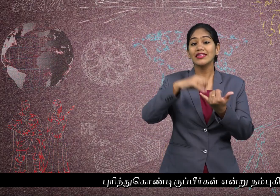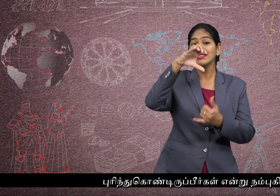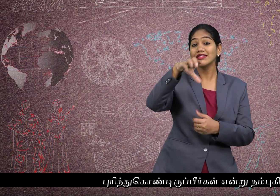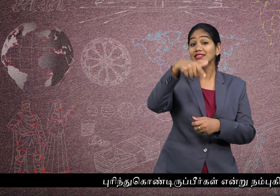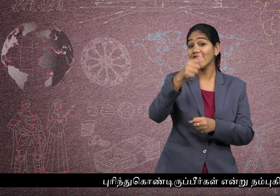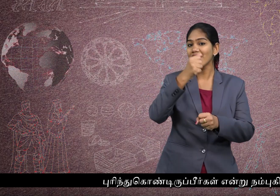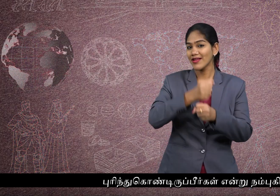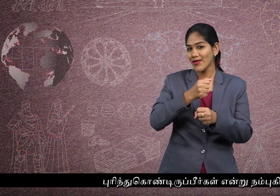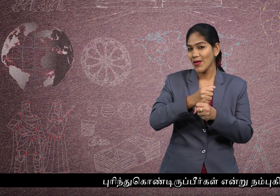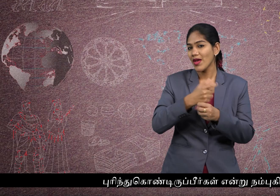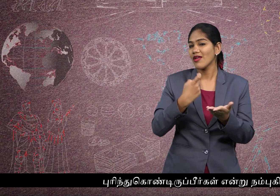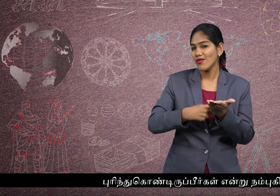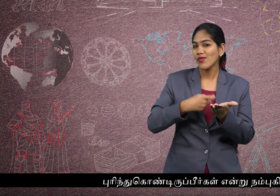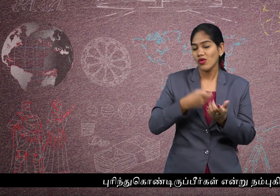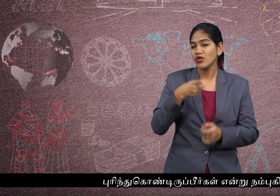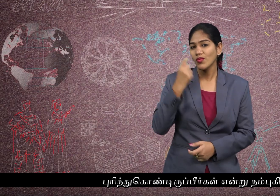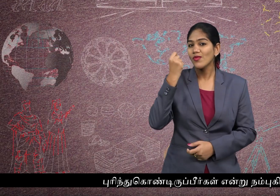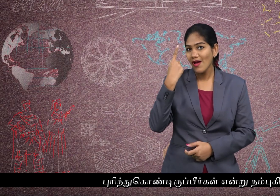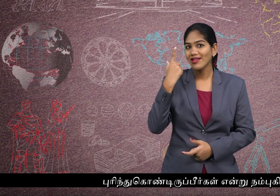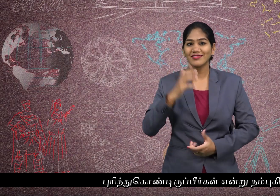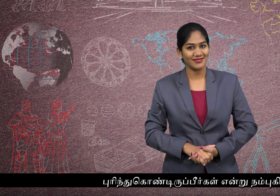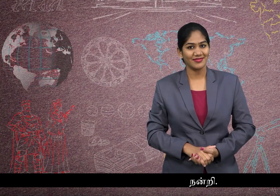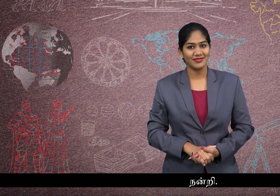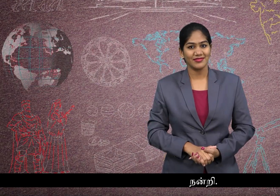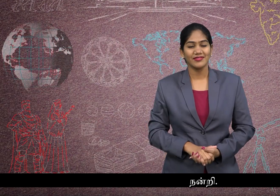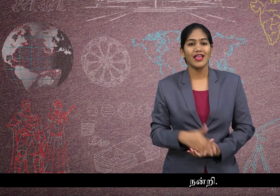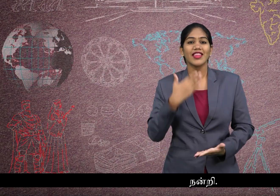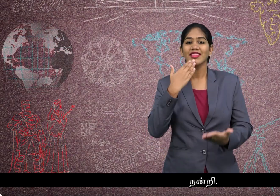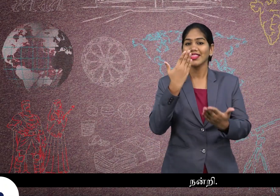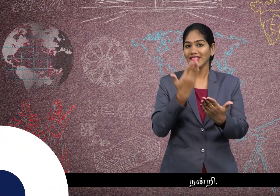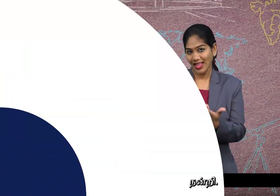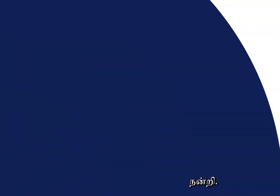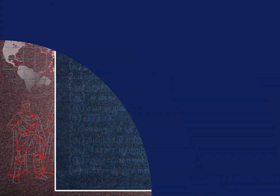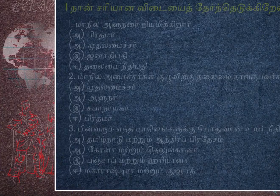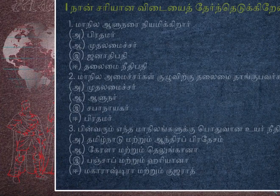நன்றி.